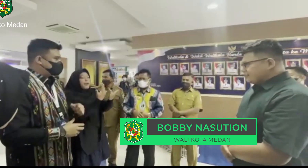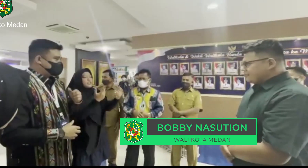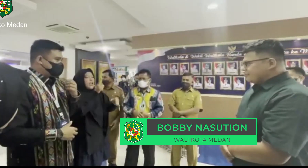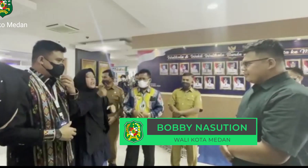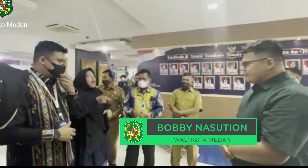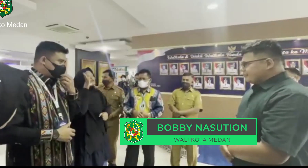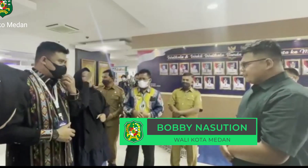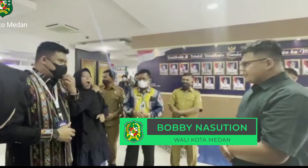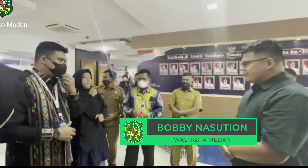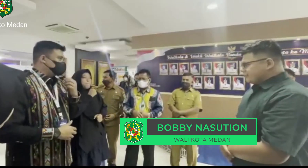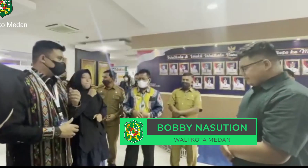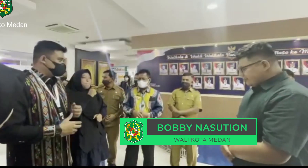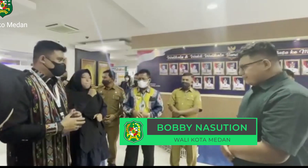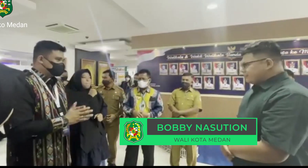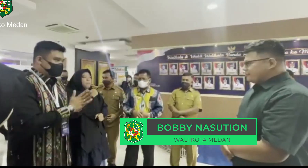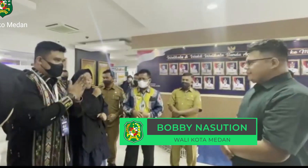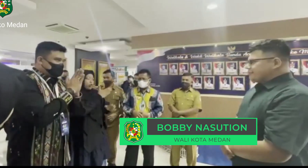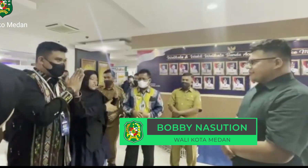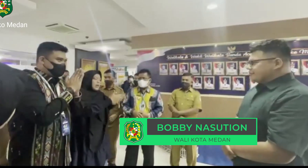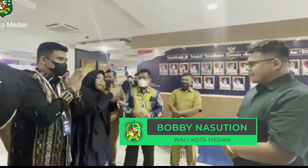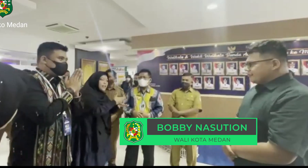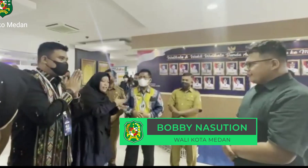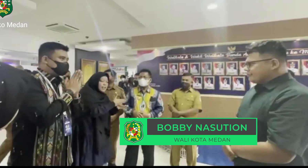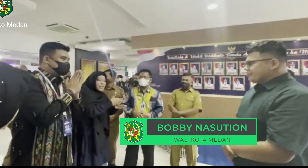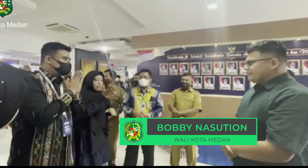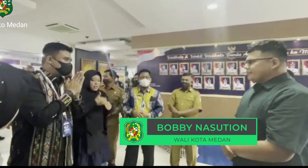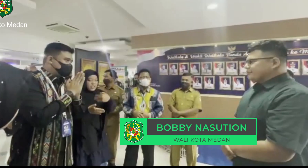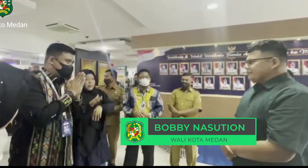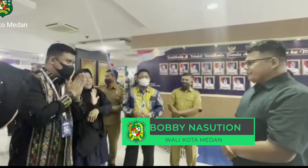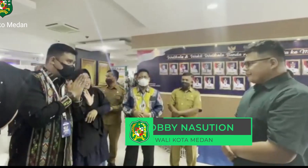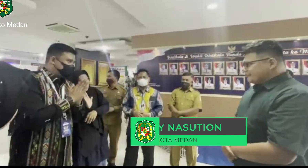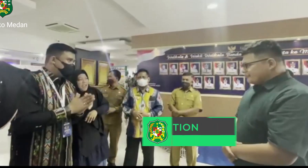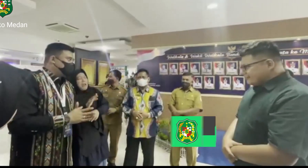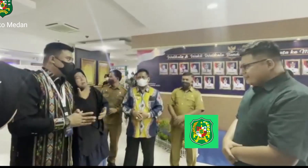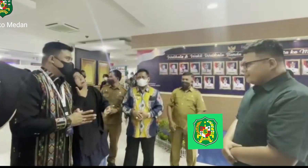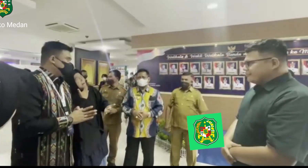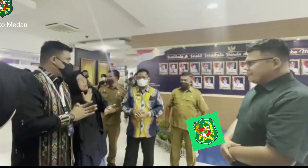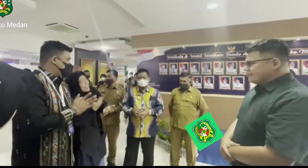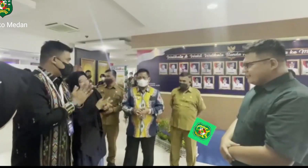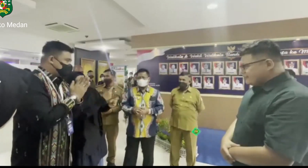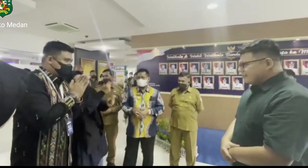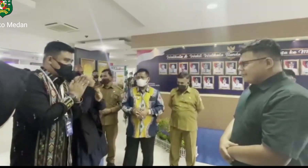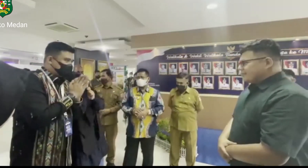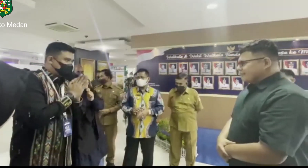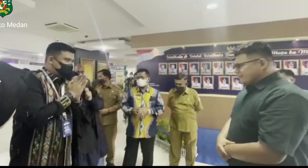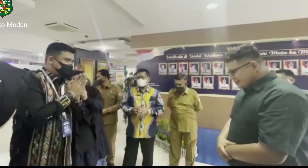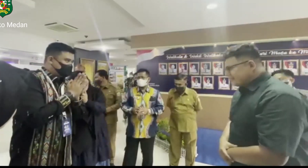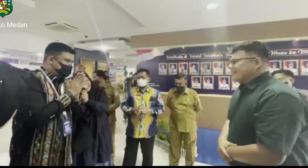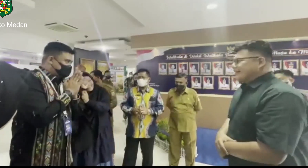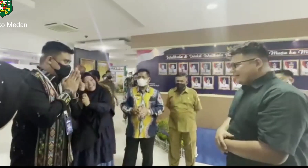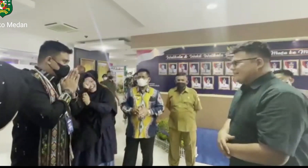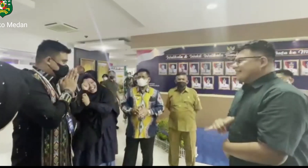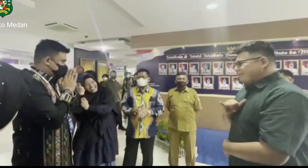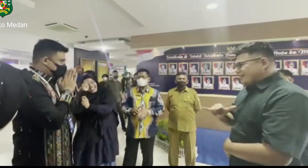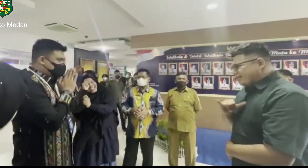bisa mengerti, baik yang berkebutuhan khusus. Jadi, terima kasih apresiasi yang diberikan kepada kami, kepada saya.